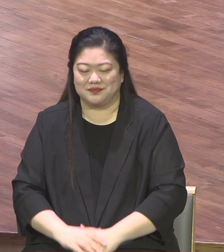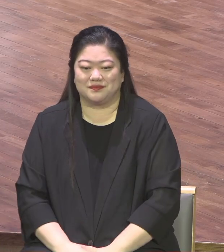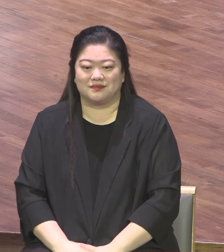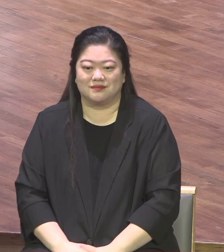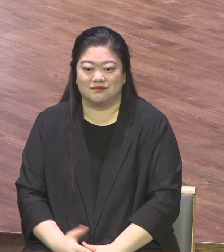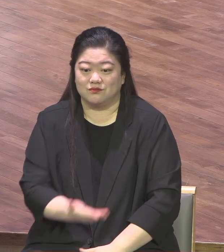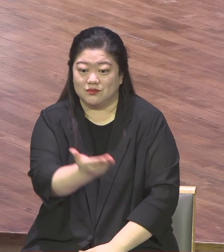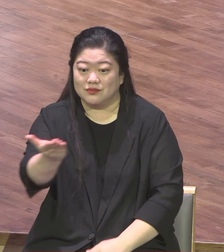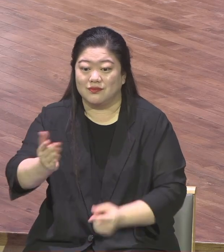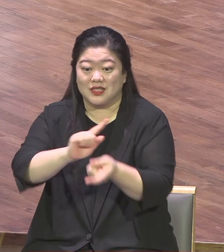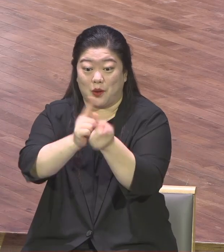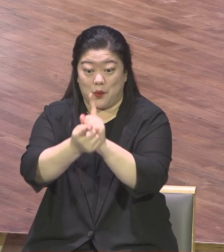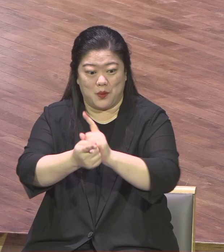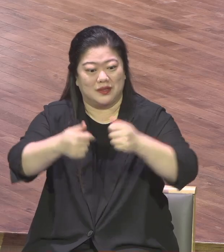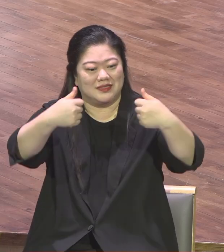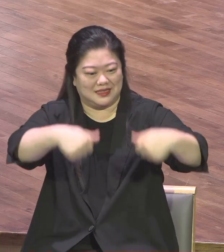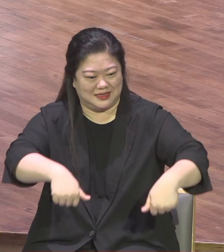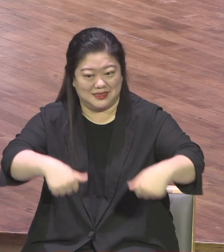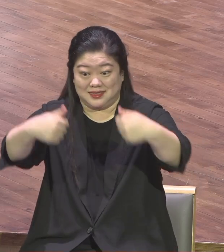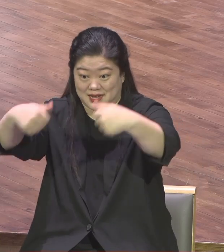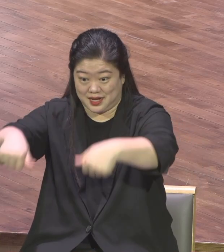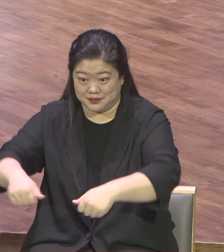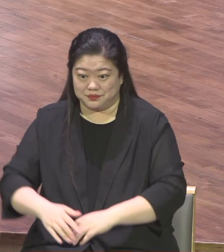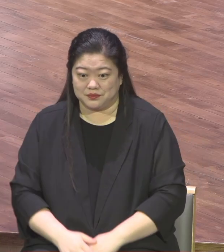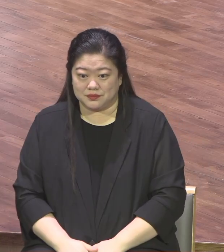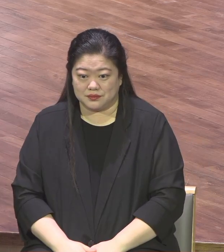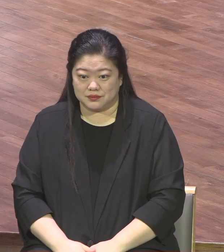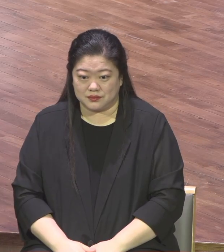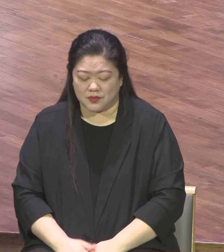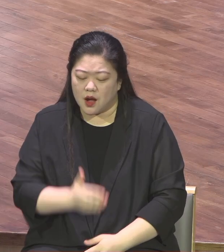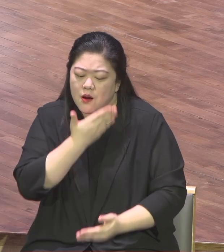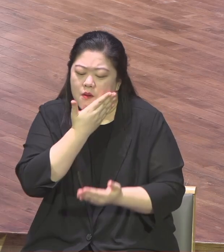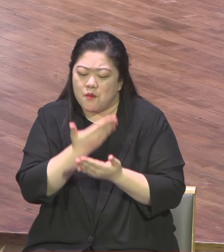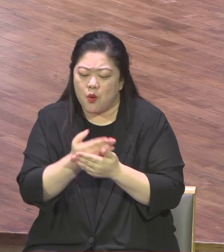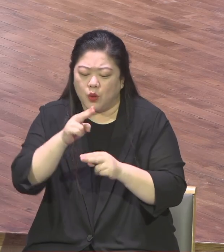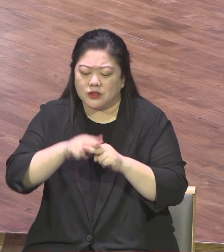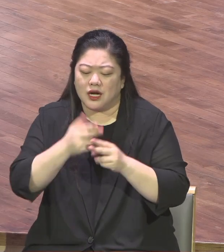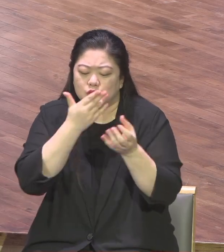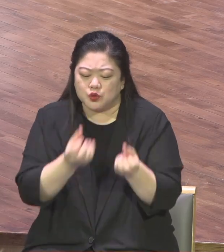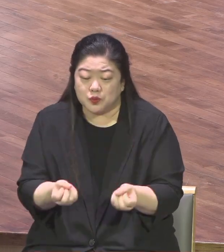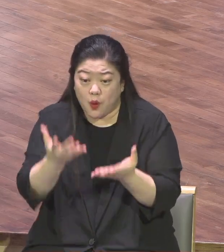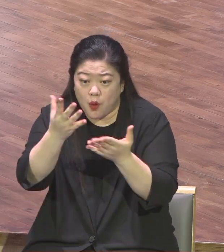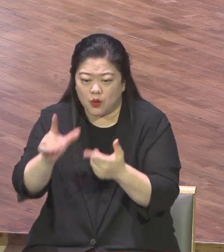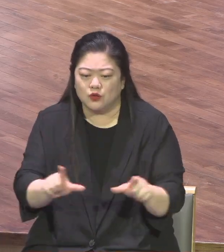같이 서로 다 인사합시다. 내 안에 보좌의 축복 누립시다.